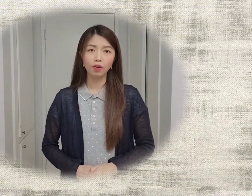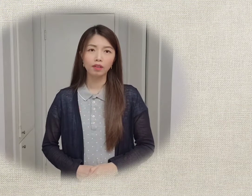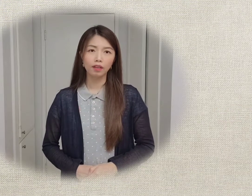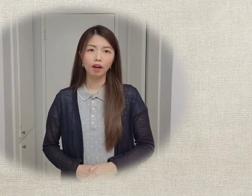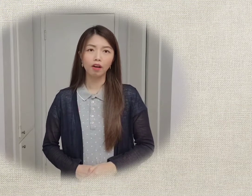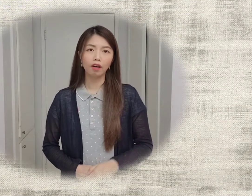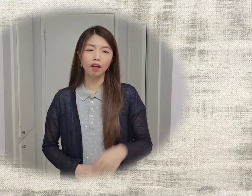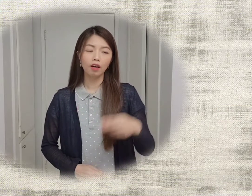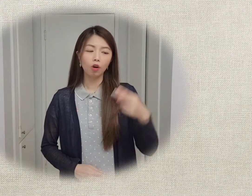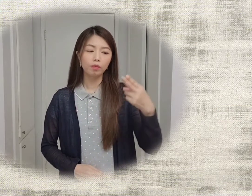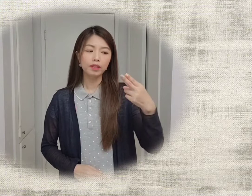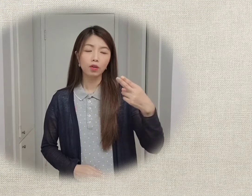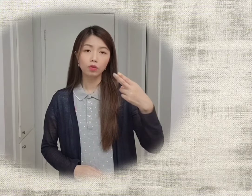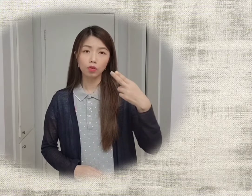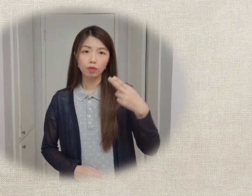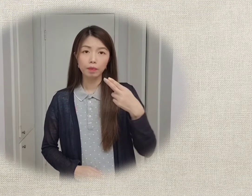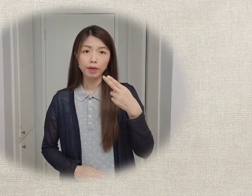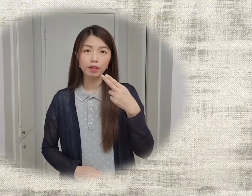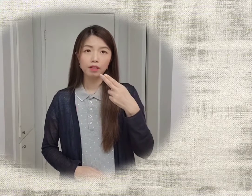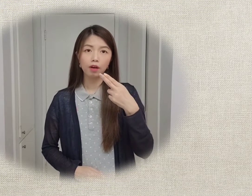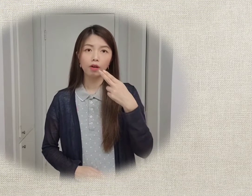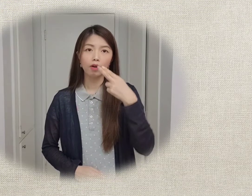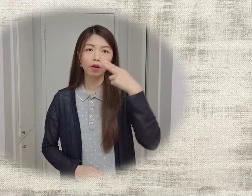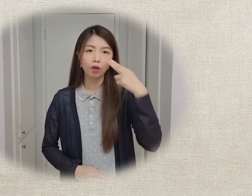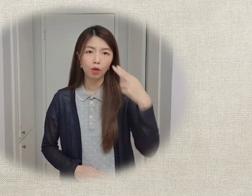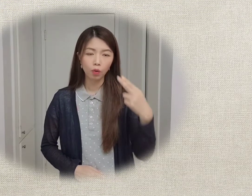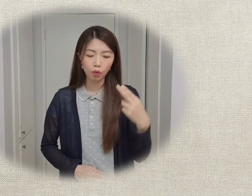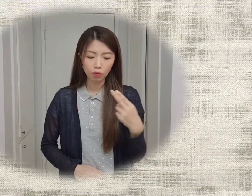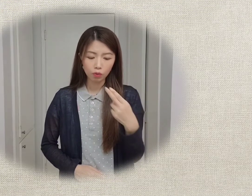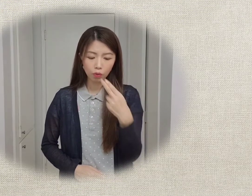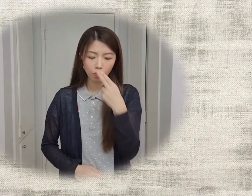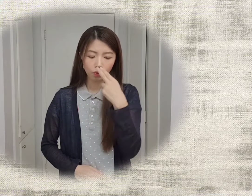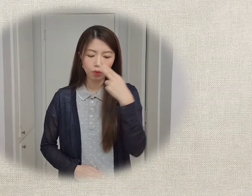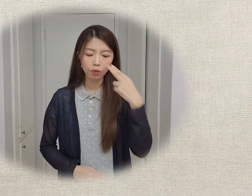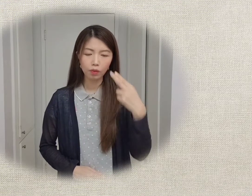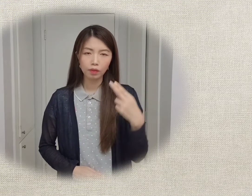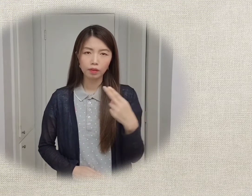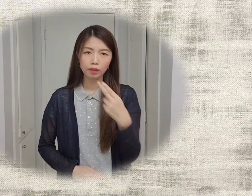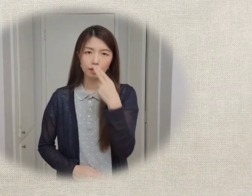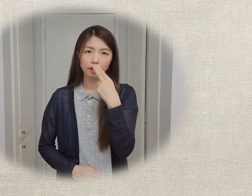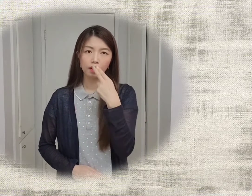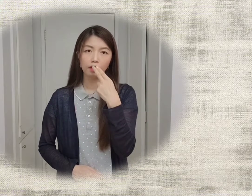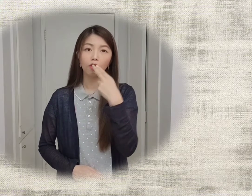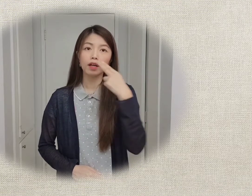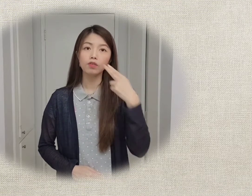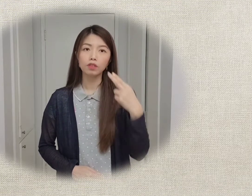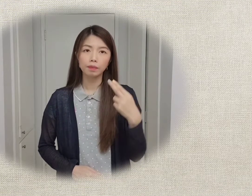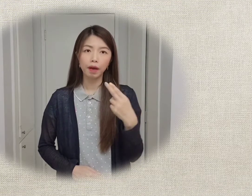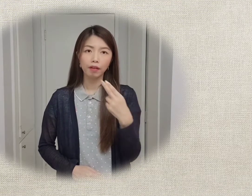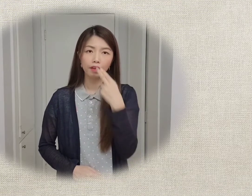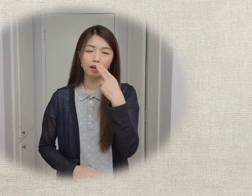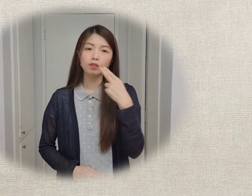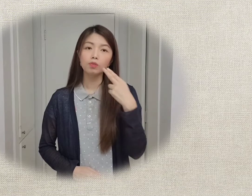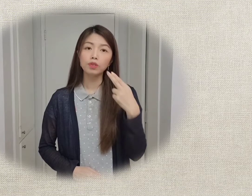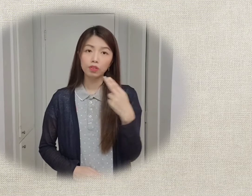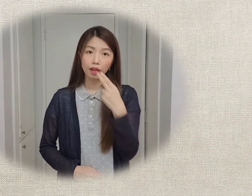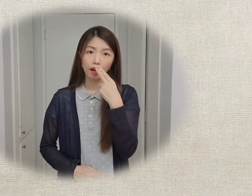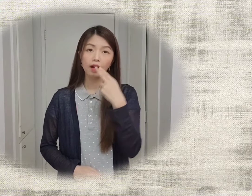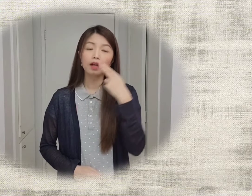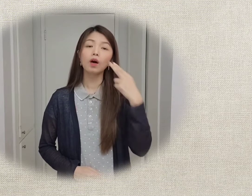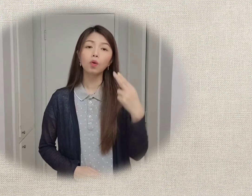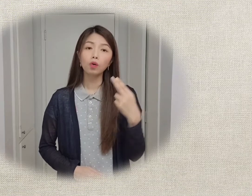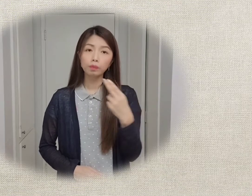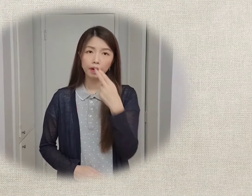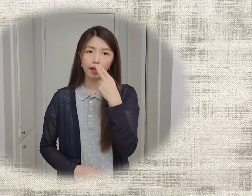호흡하다 이런 뜻의 수어는요. 검지하고 중지만 피셔서 코 쪽으로 이렇게 들어가게 해주시면